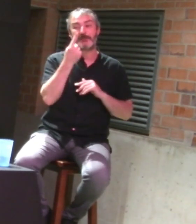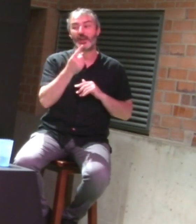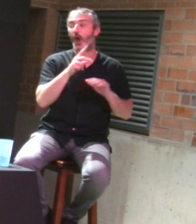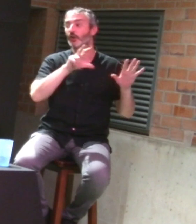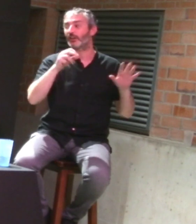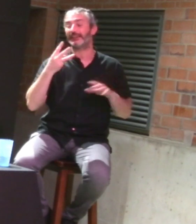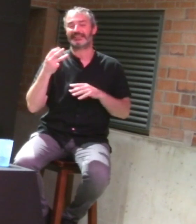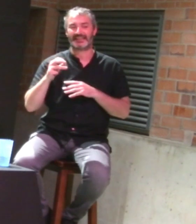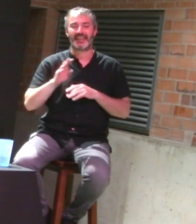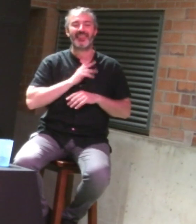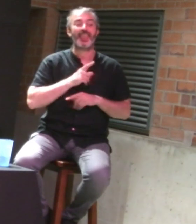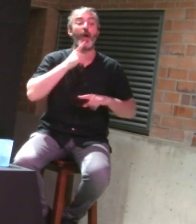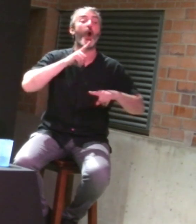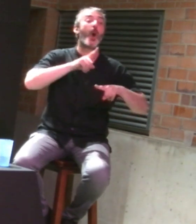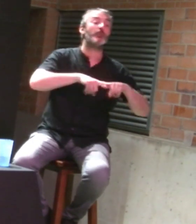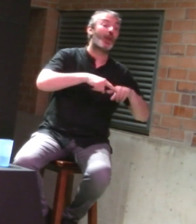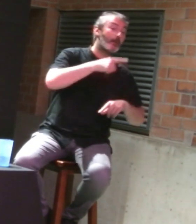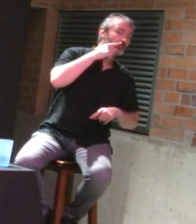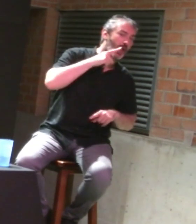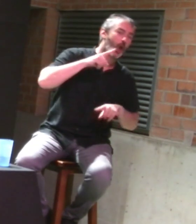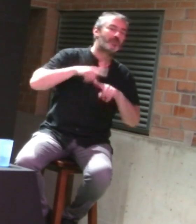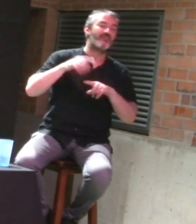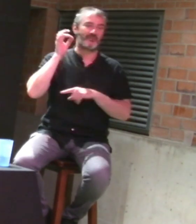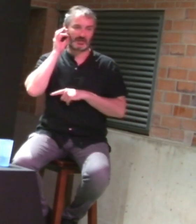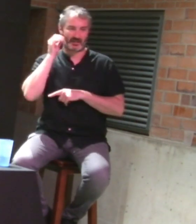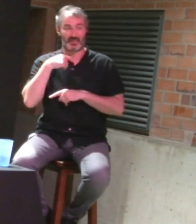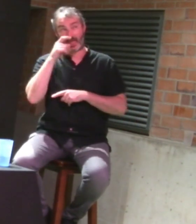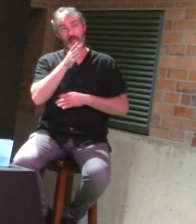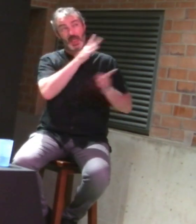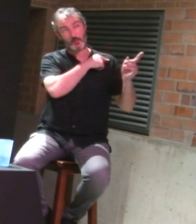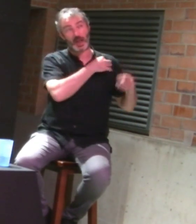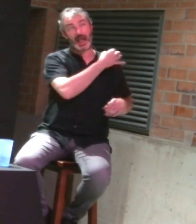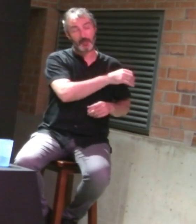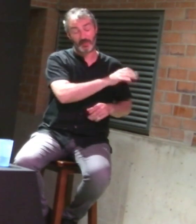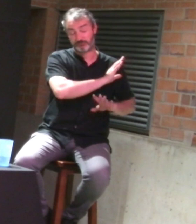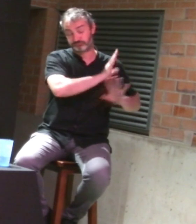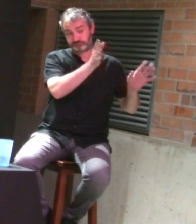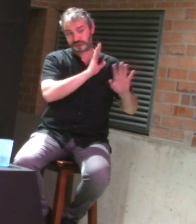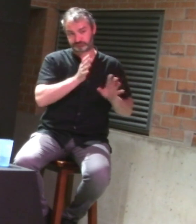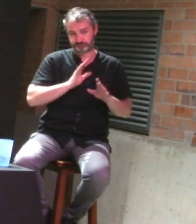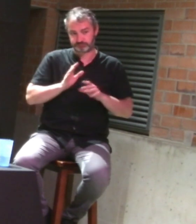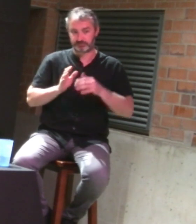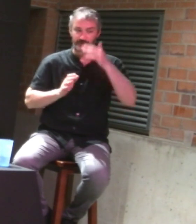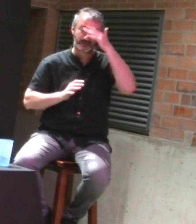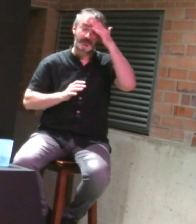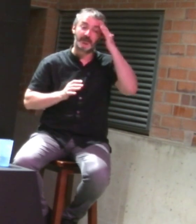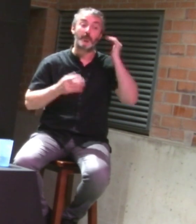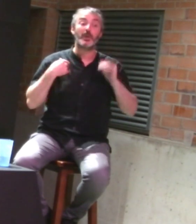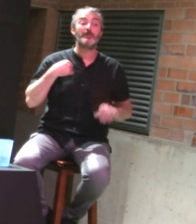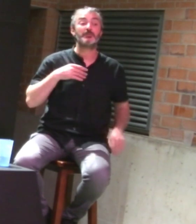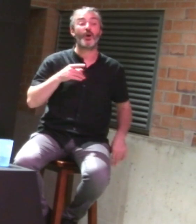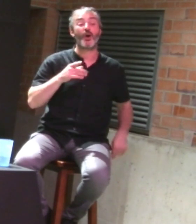1830, d'homosexualitat femenina i masculina. O sigui que és molt bèstia, perquè en aquella època a Oscar Wilde el va fotre a la